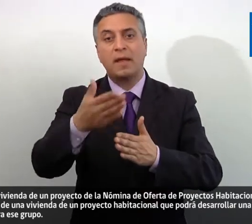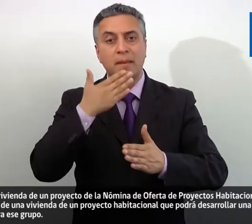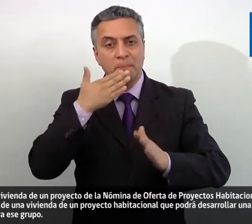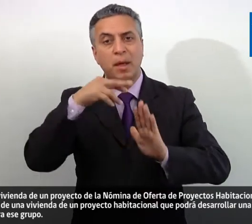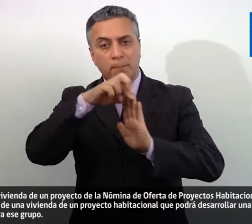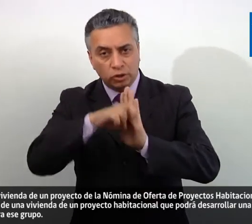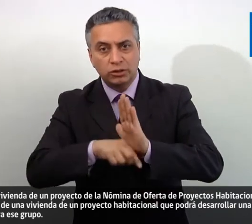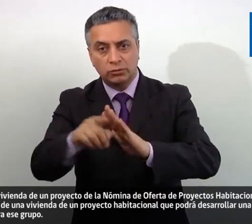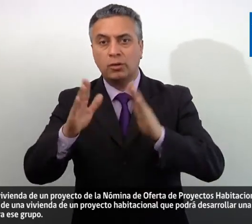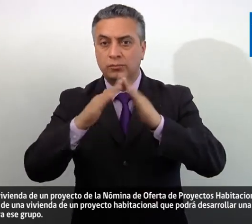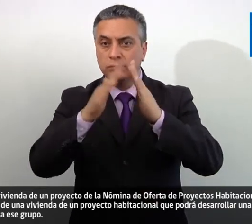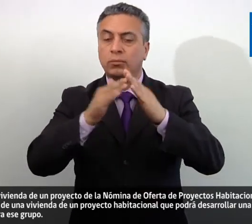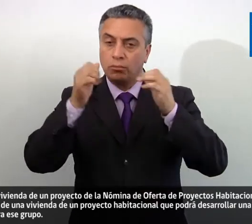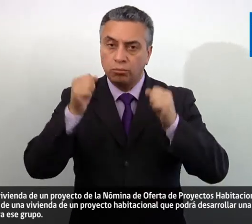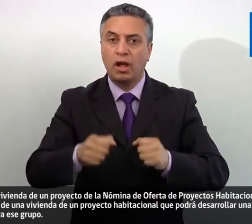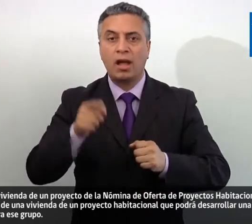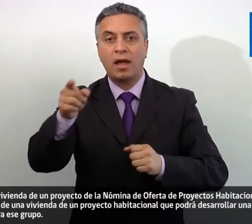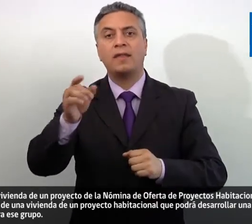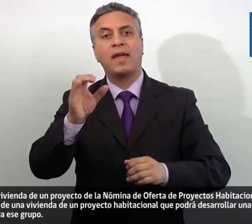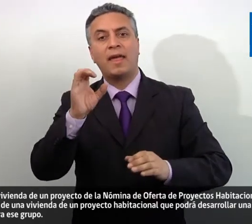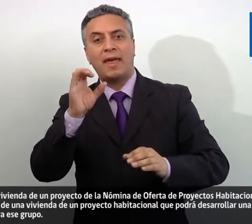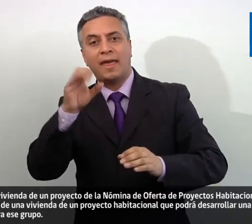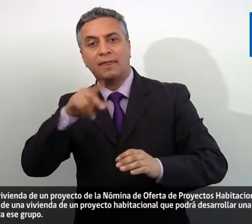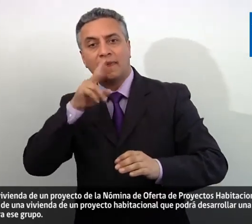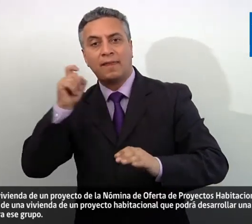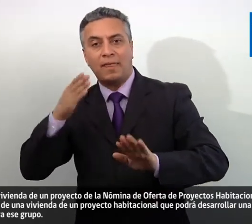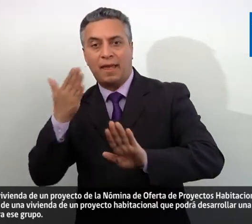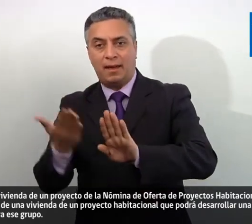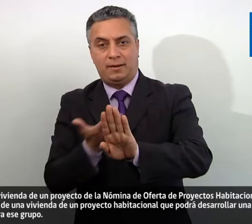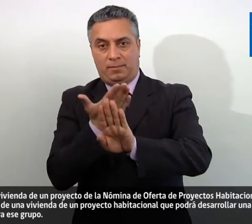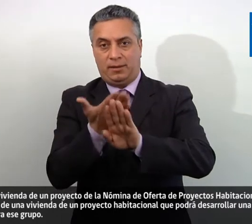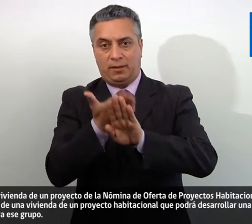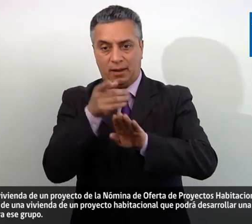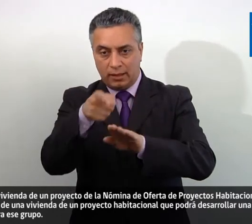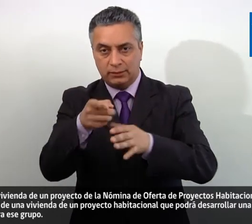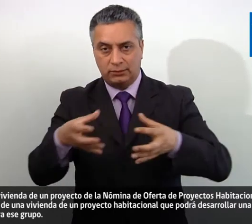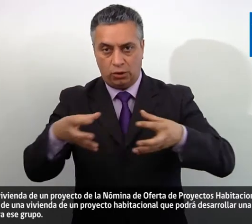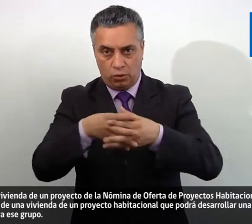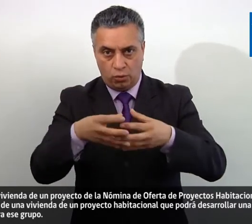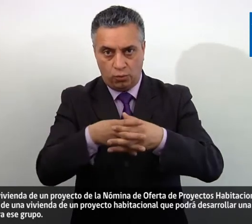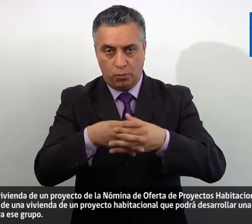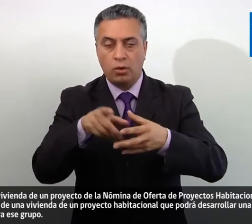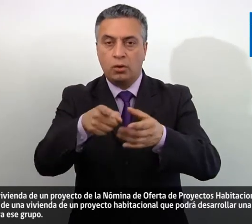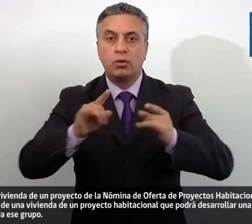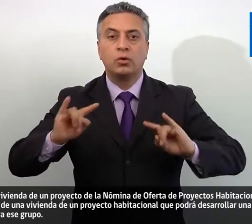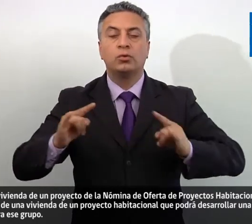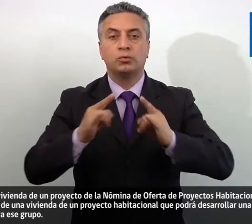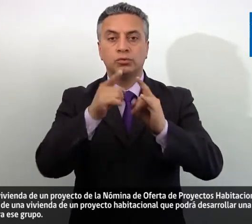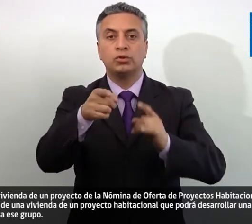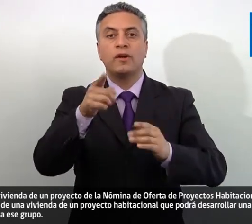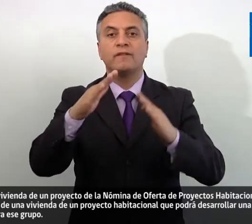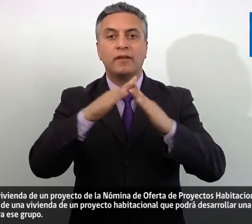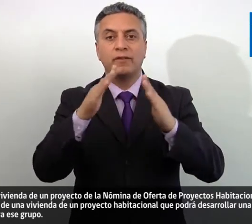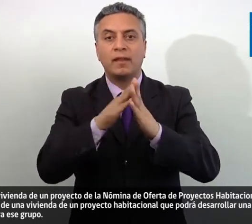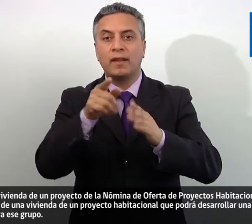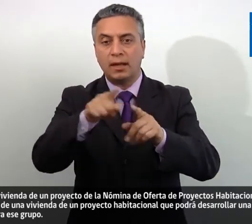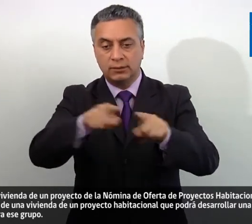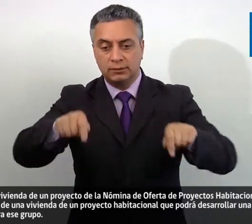proyectos habitacionales del Serviu, compra de una vivienda de un proyecto habitacional que podrá desarrollar una entidad patrocinante para ese